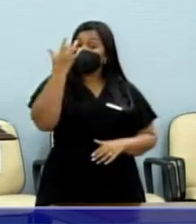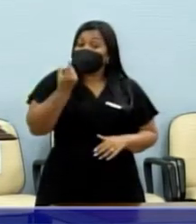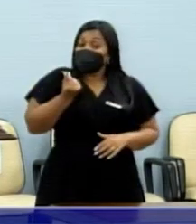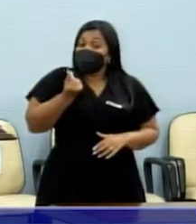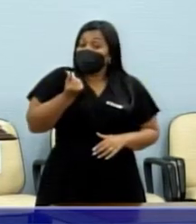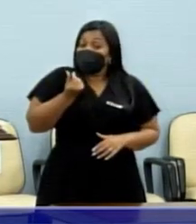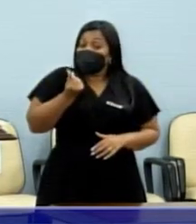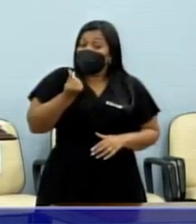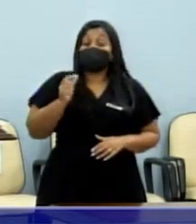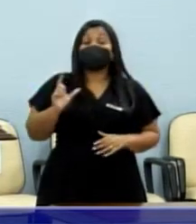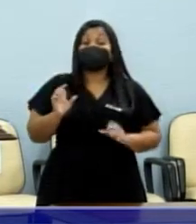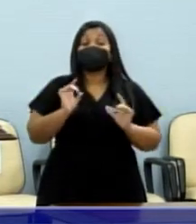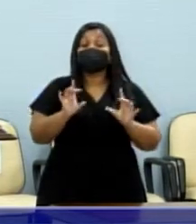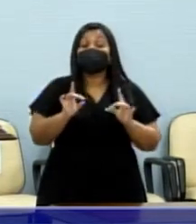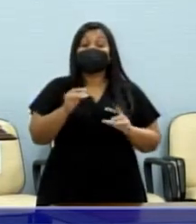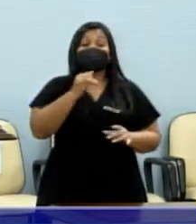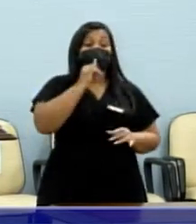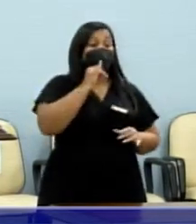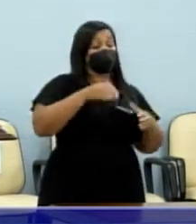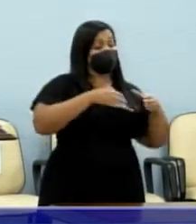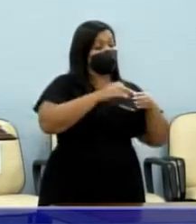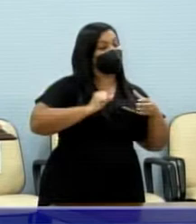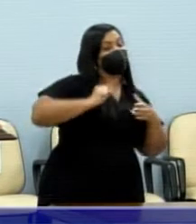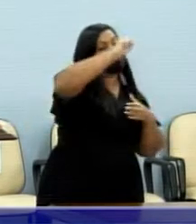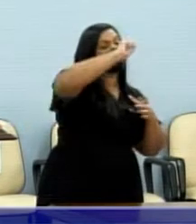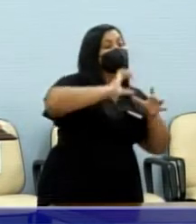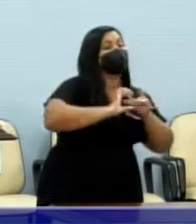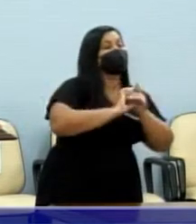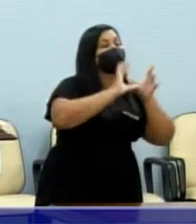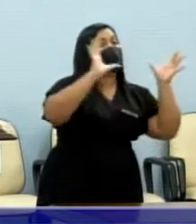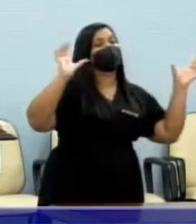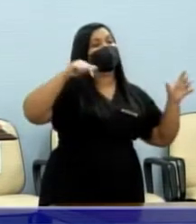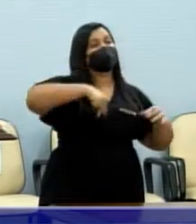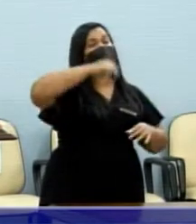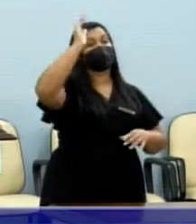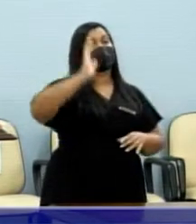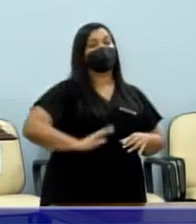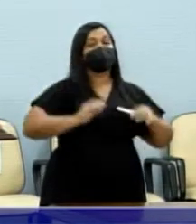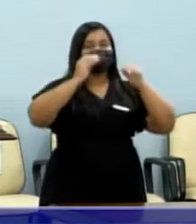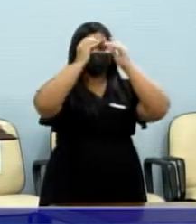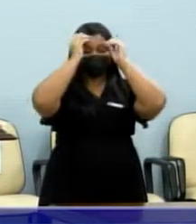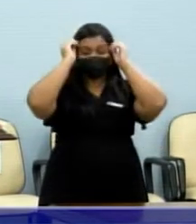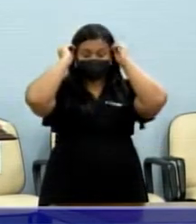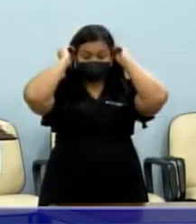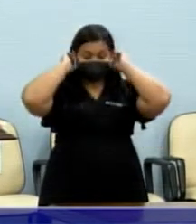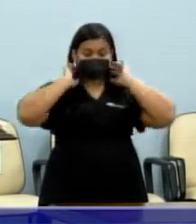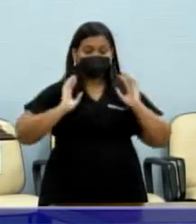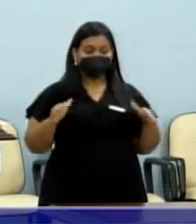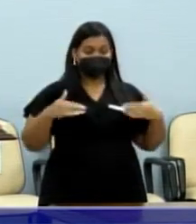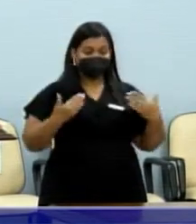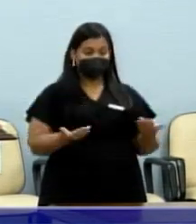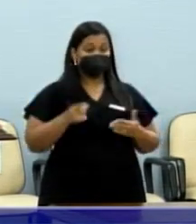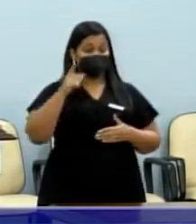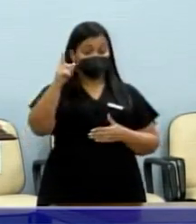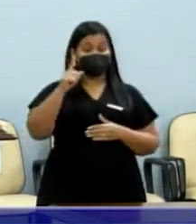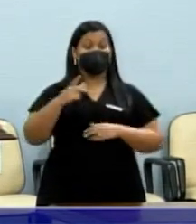manter as colônias, os comunistas lutavam pela independência desses países. Em